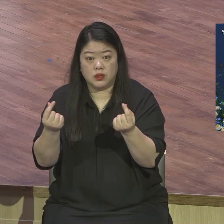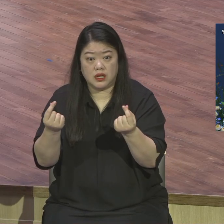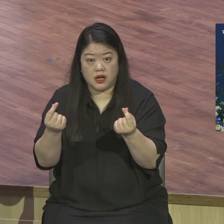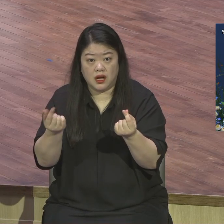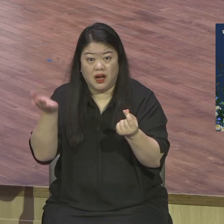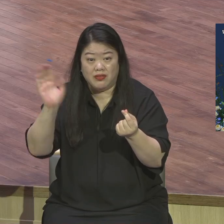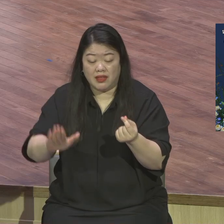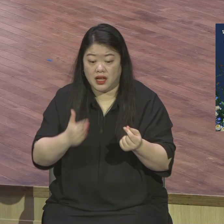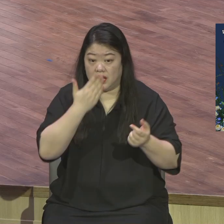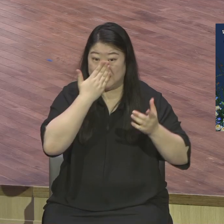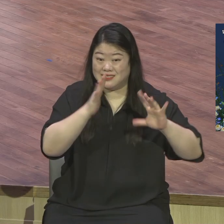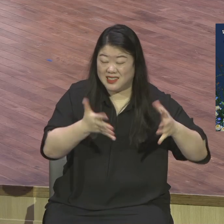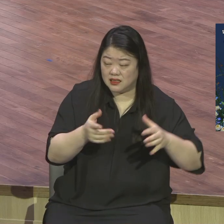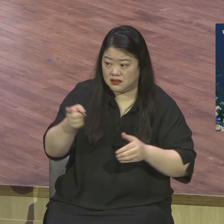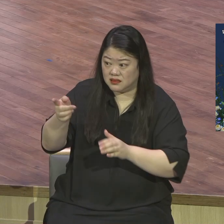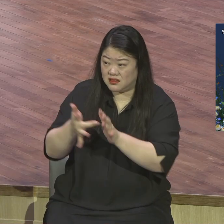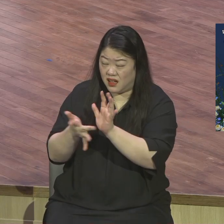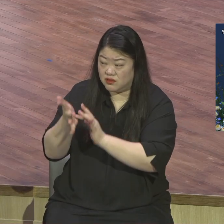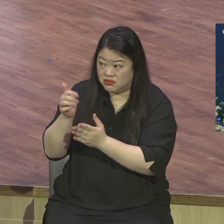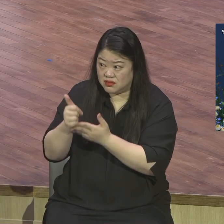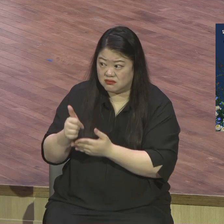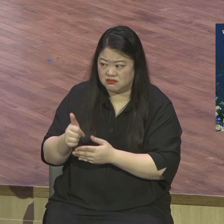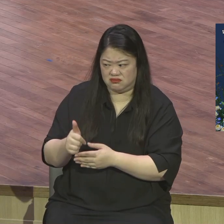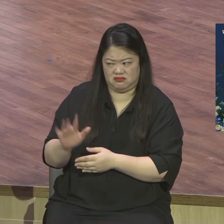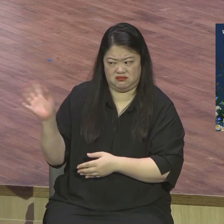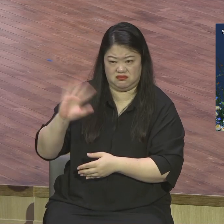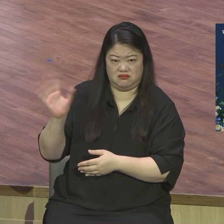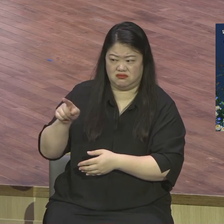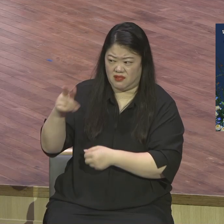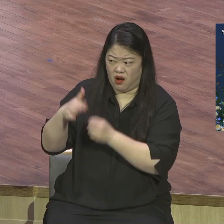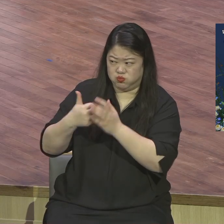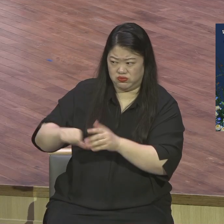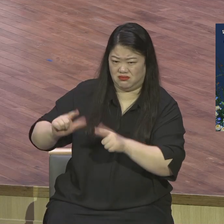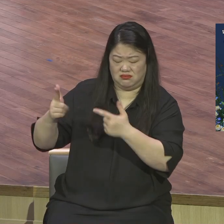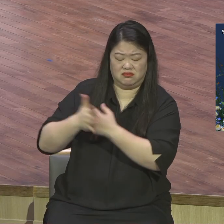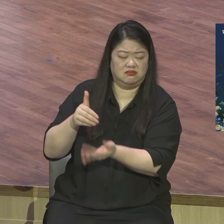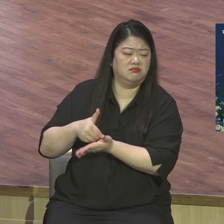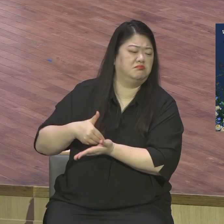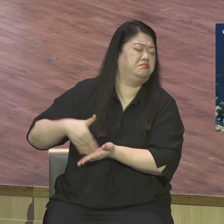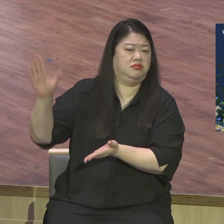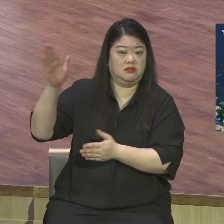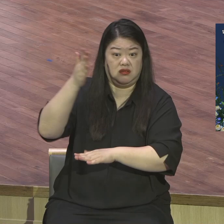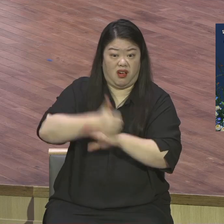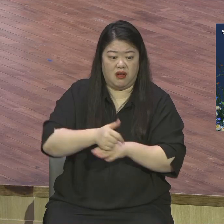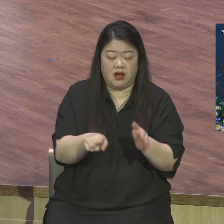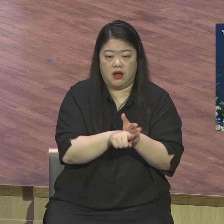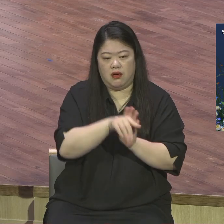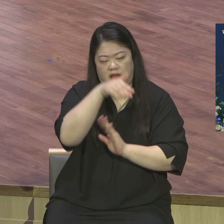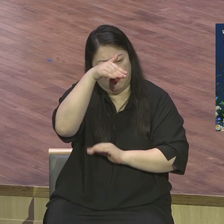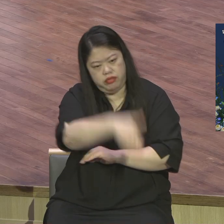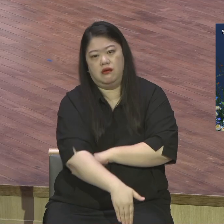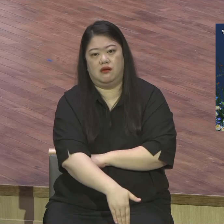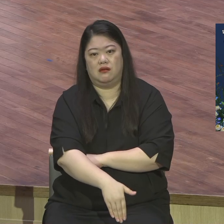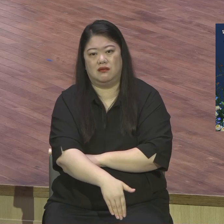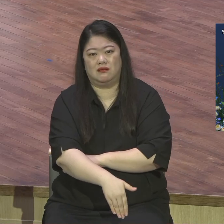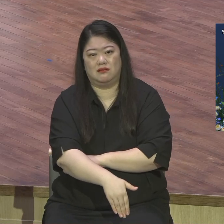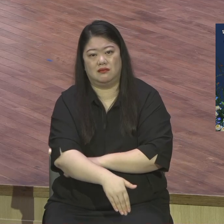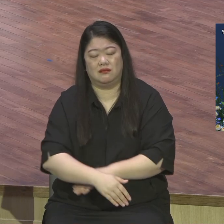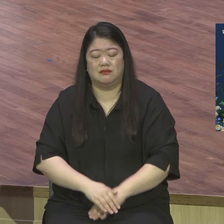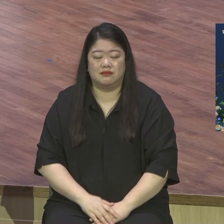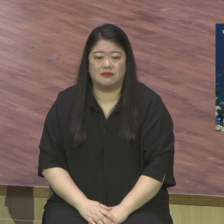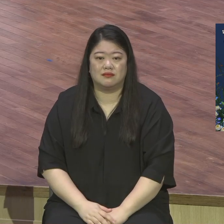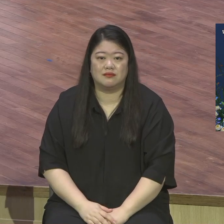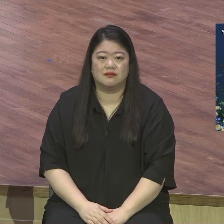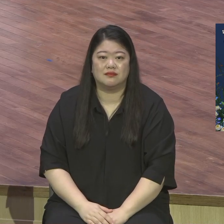거부했기 때문에 영적으로 황폐한 삶을 살았습니다. 이런 예수님의